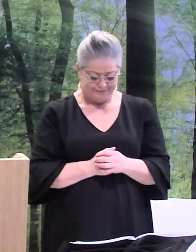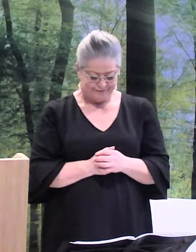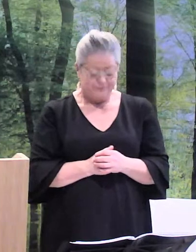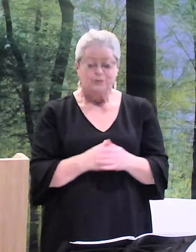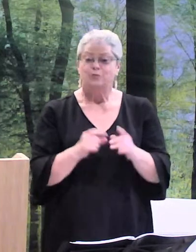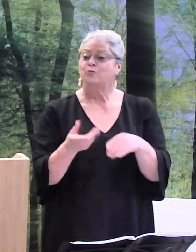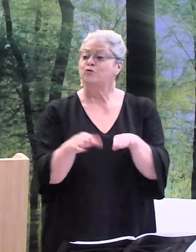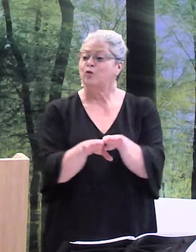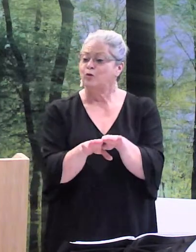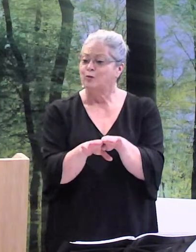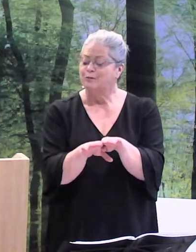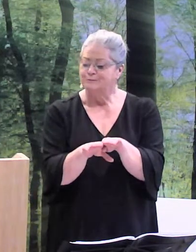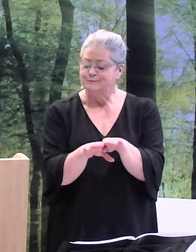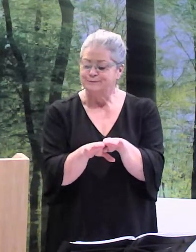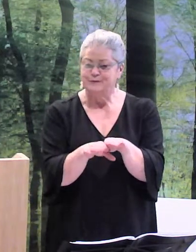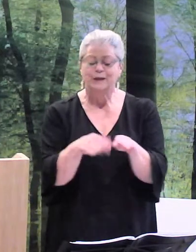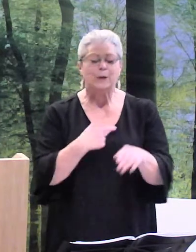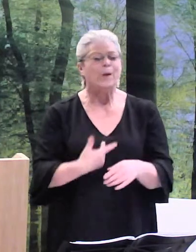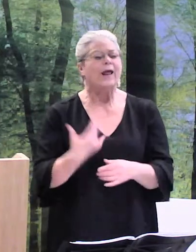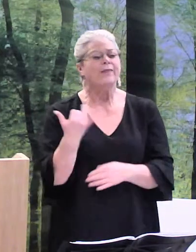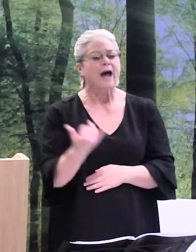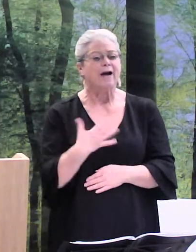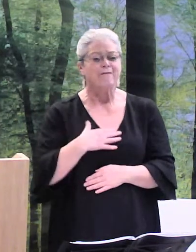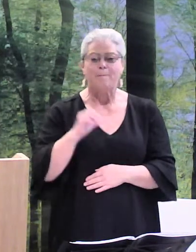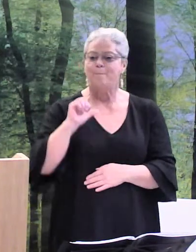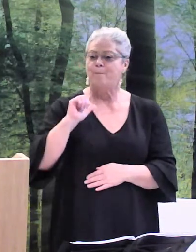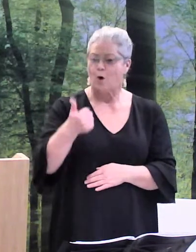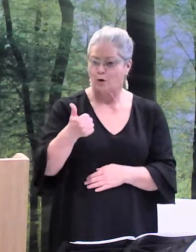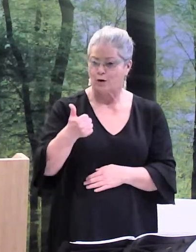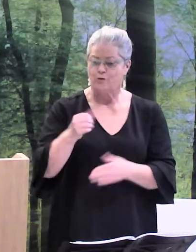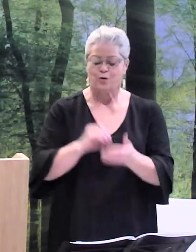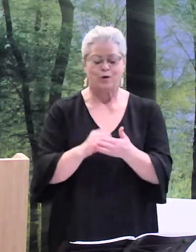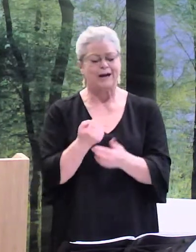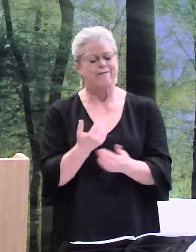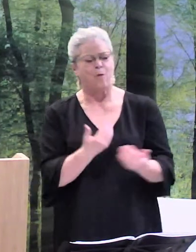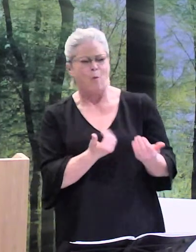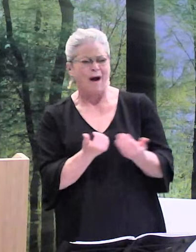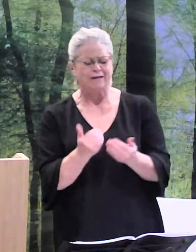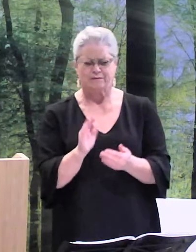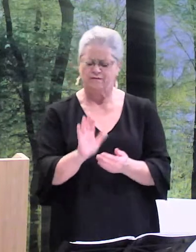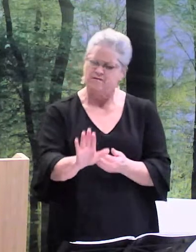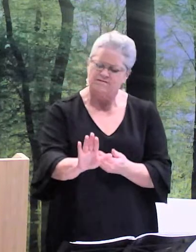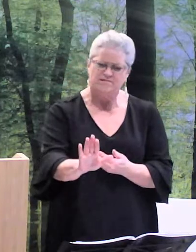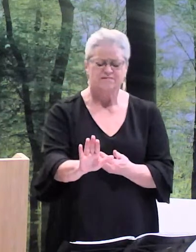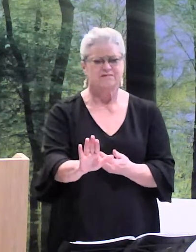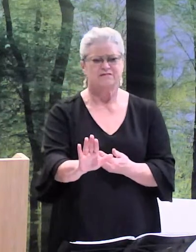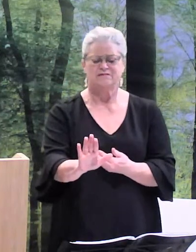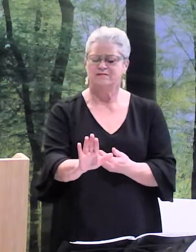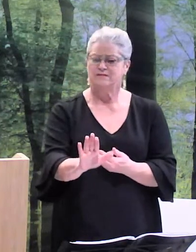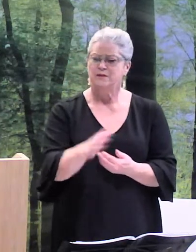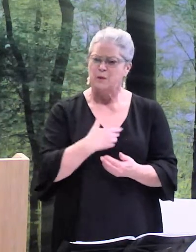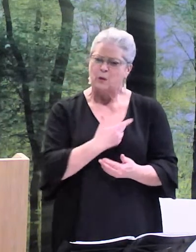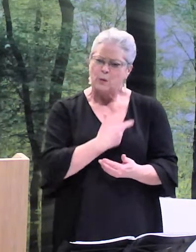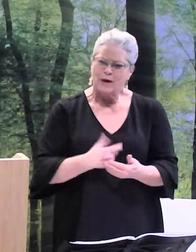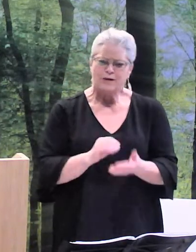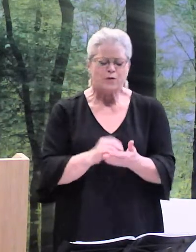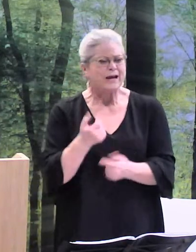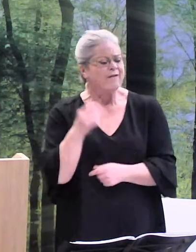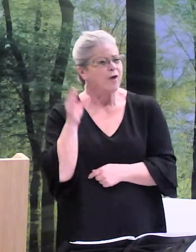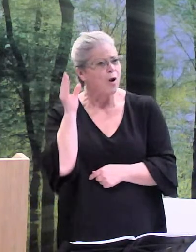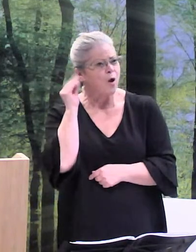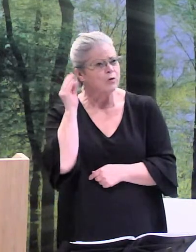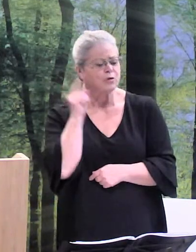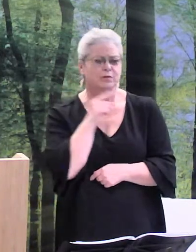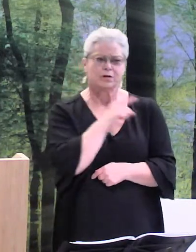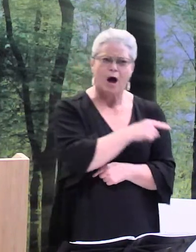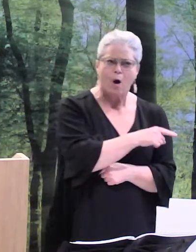En tot slot, ik wil de dag van morgen nog even laten wachten. Ik wil nog even luisteren